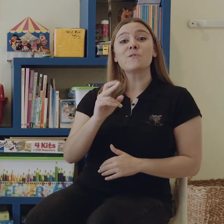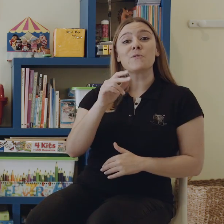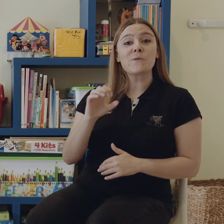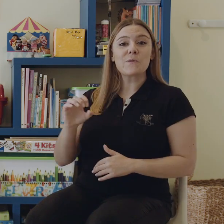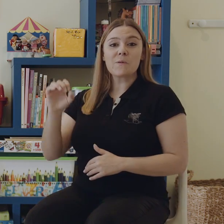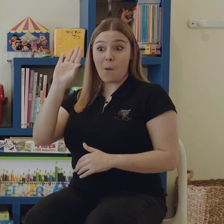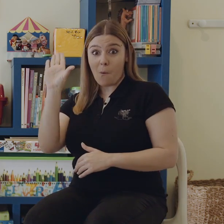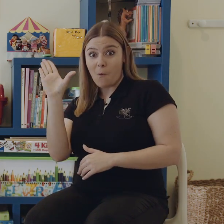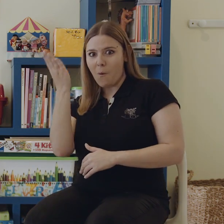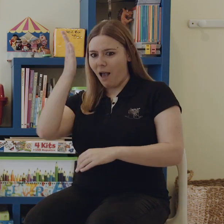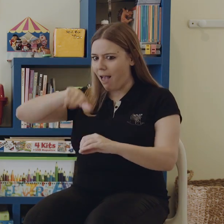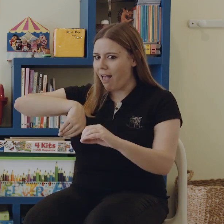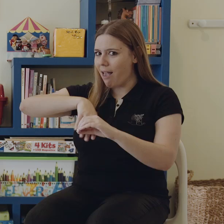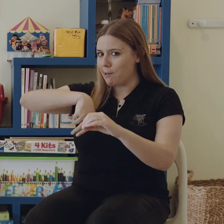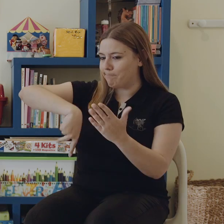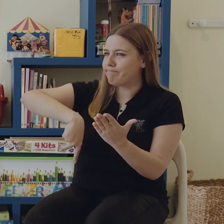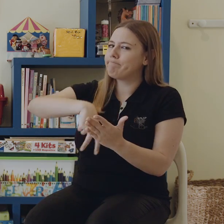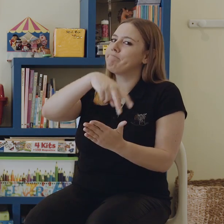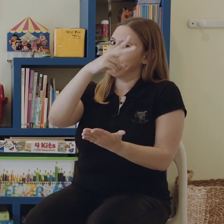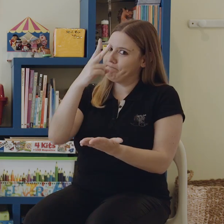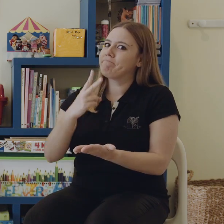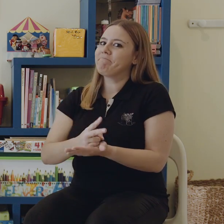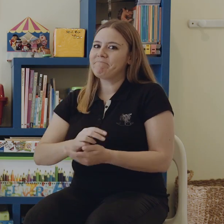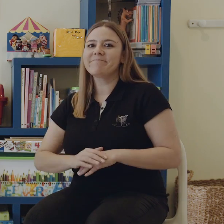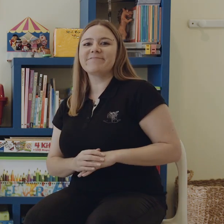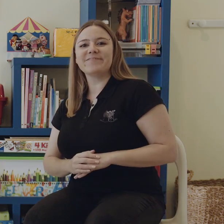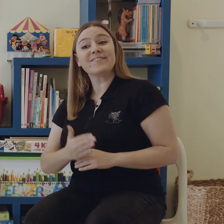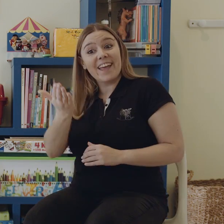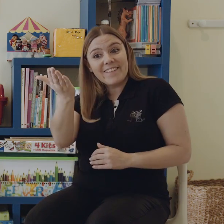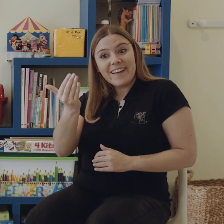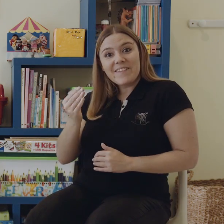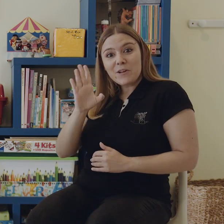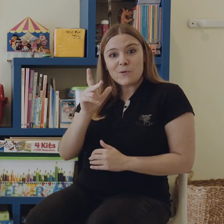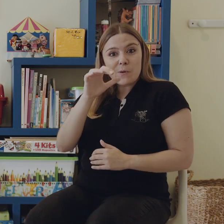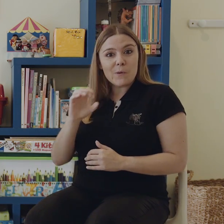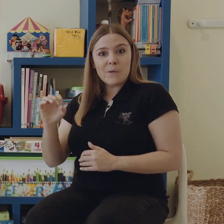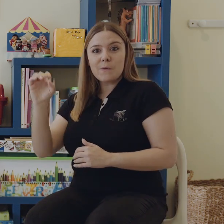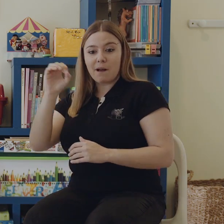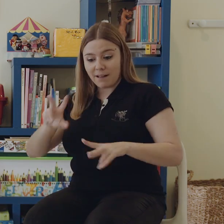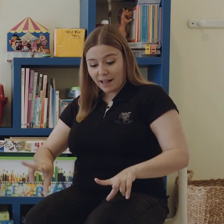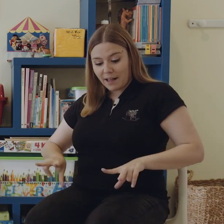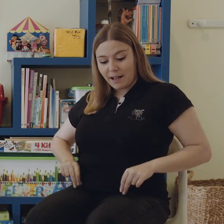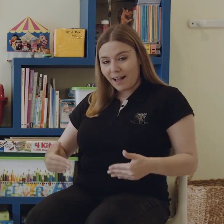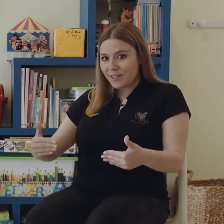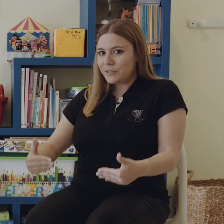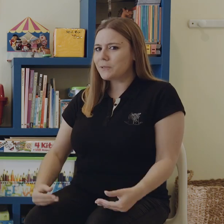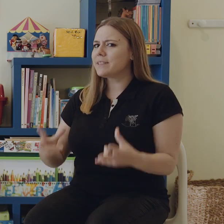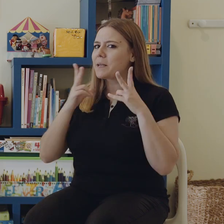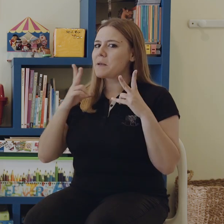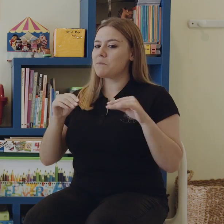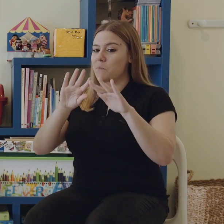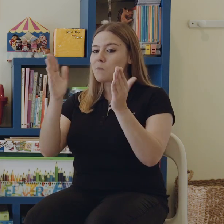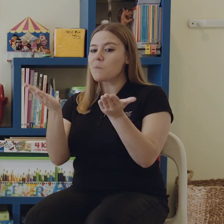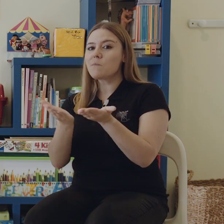João Balão, quando dá um chuto, dá um trambolhão. Lá vai o João Balão, de calções, camisa e